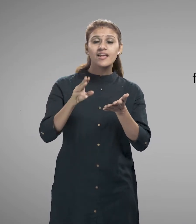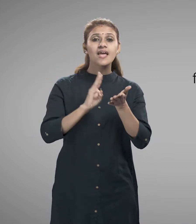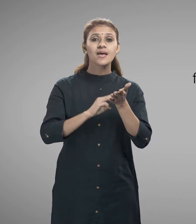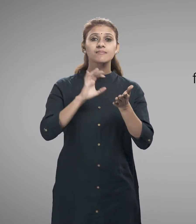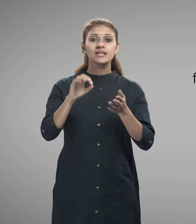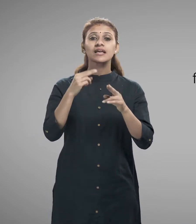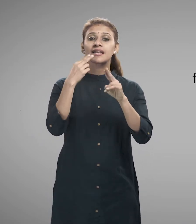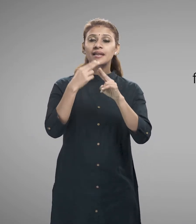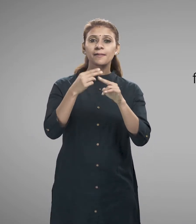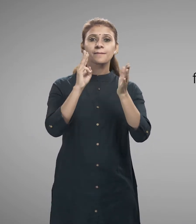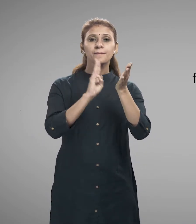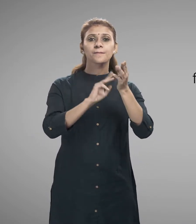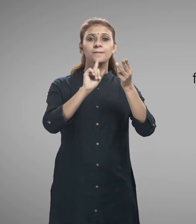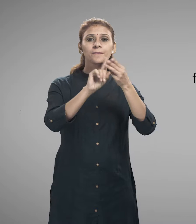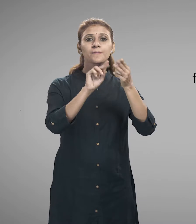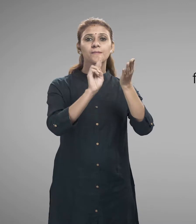इस प्रक्रिया को रजो दर्शन कहते हैं।